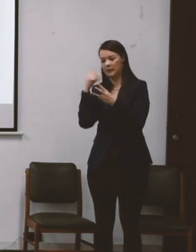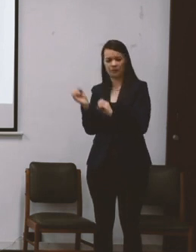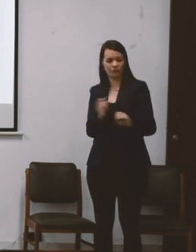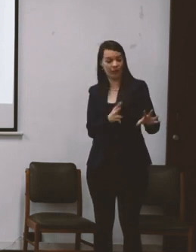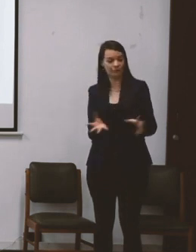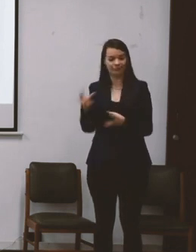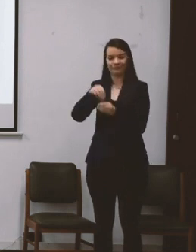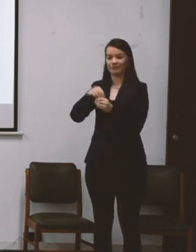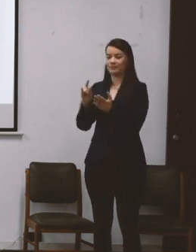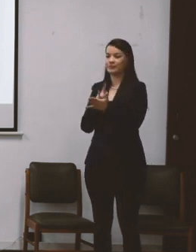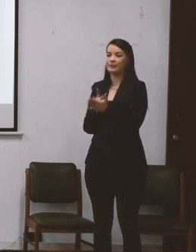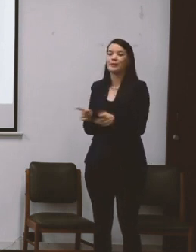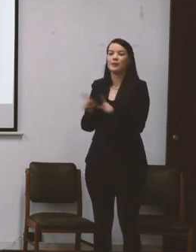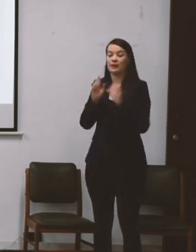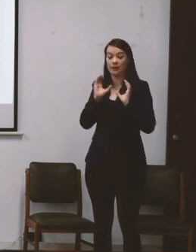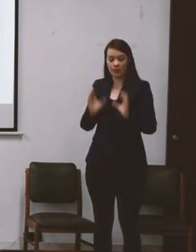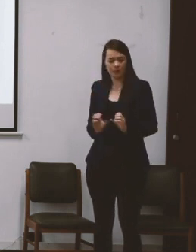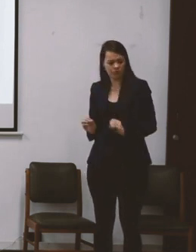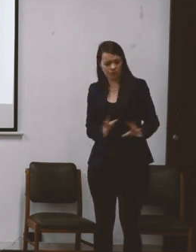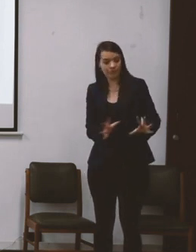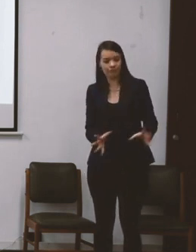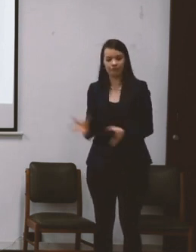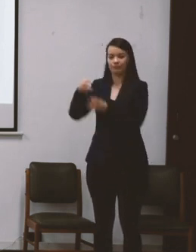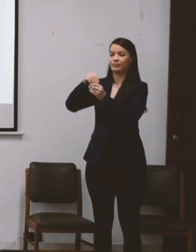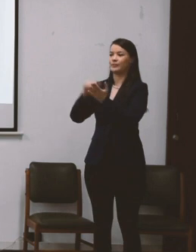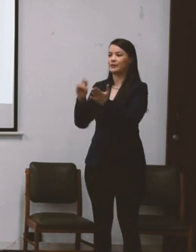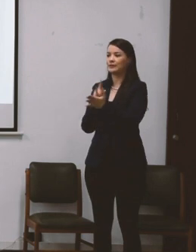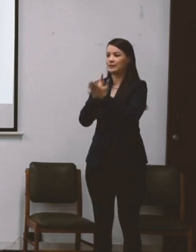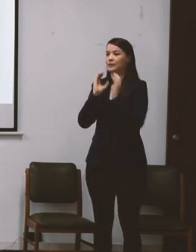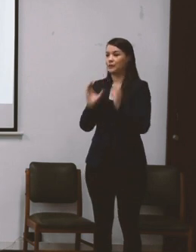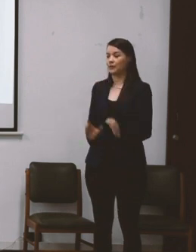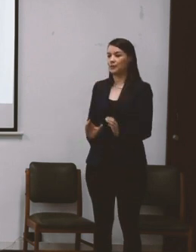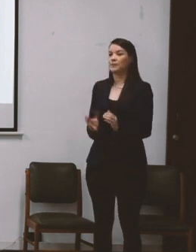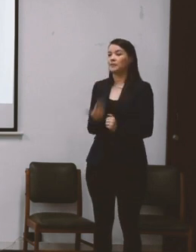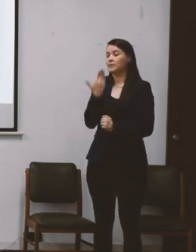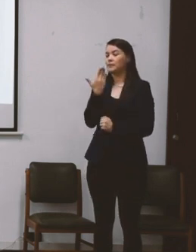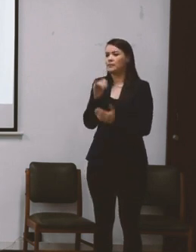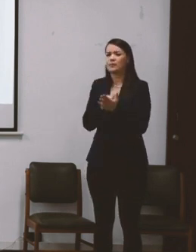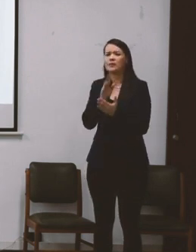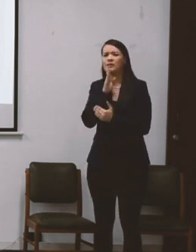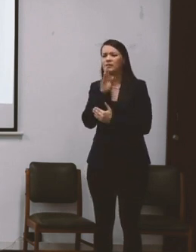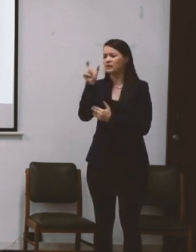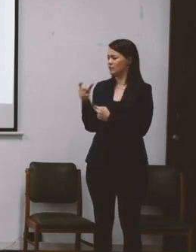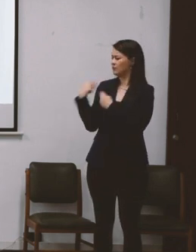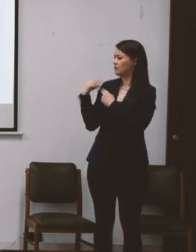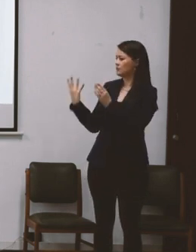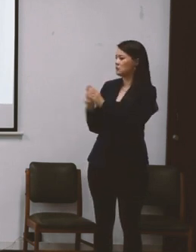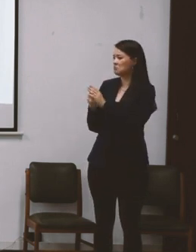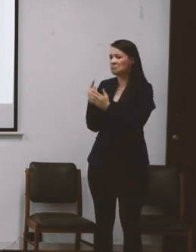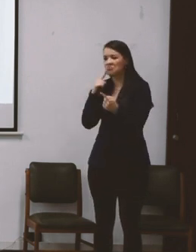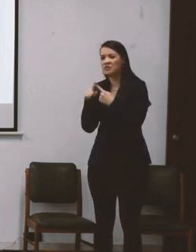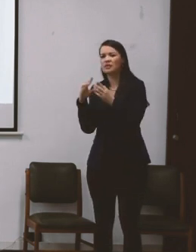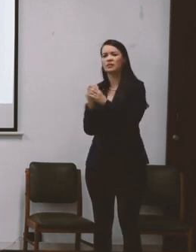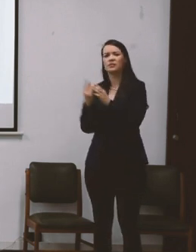gestión neoliberal de los cuerpos. ¿Qué tipo de inclusión es esa? ¿Quién incluye y para qué? ¿Queremos ser